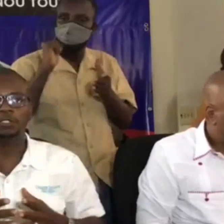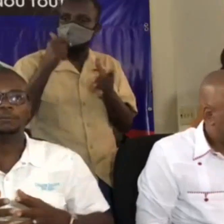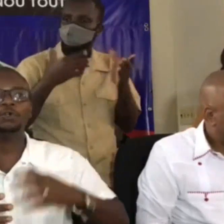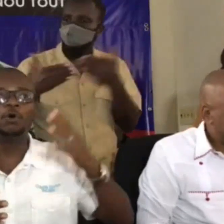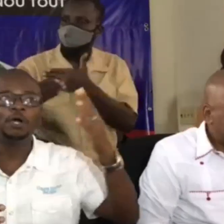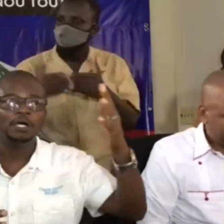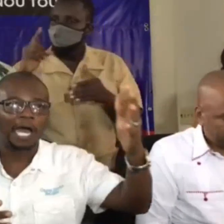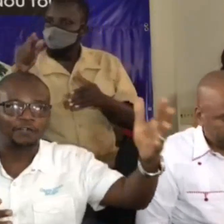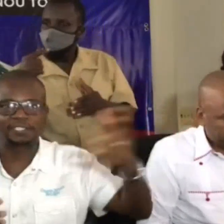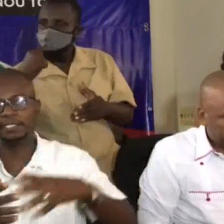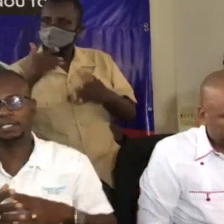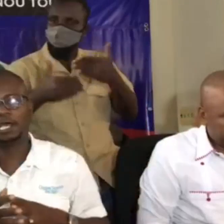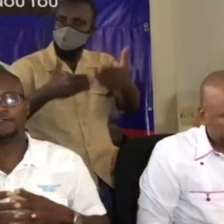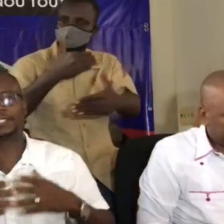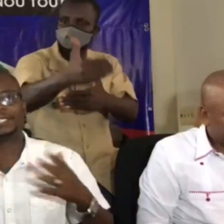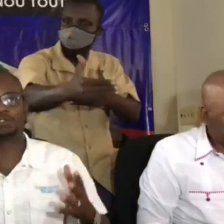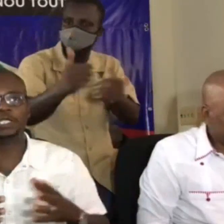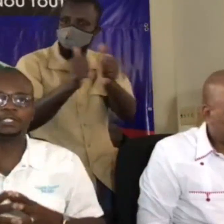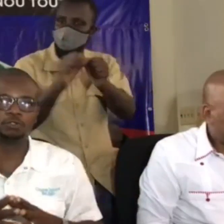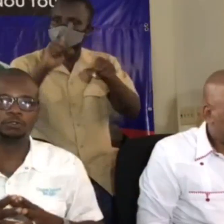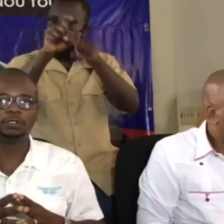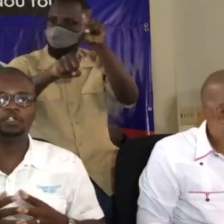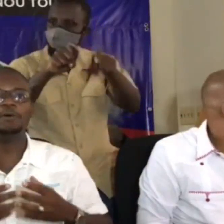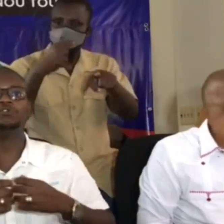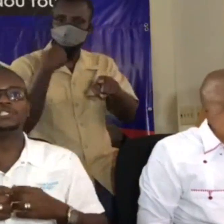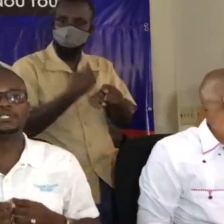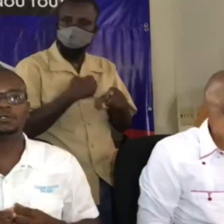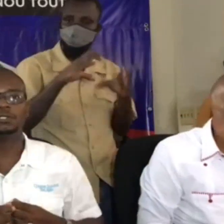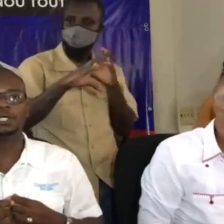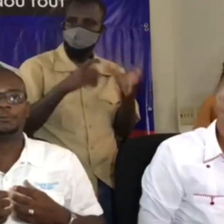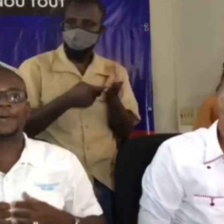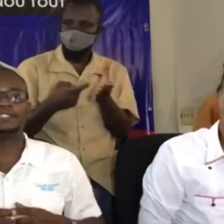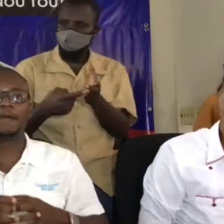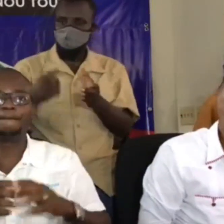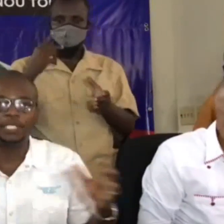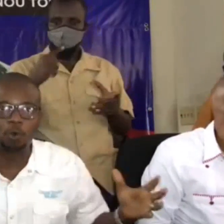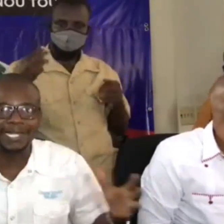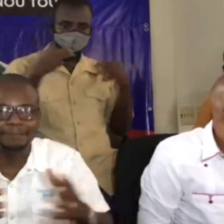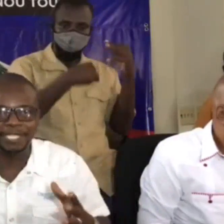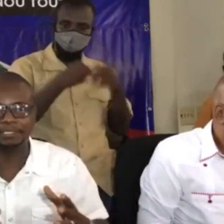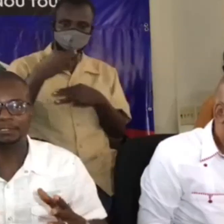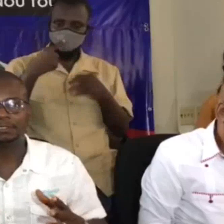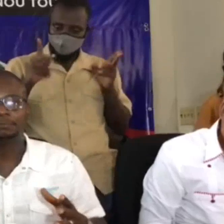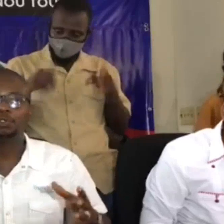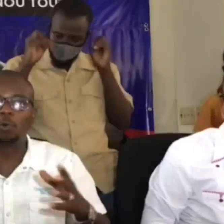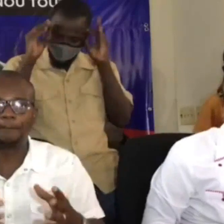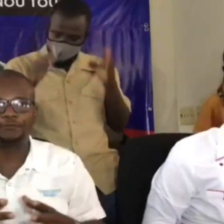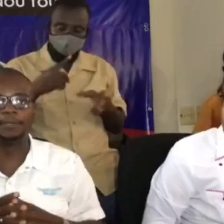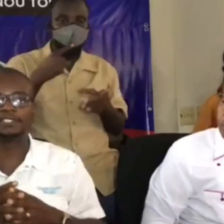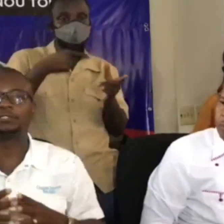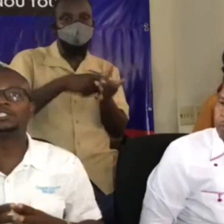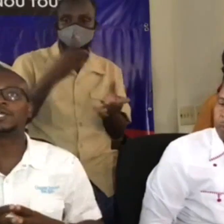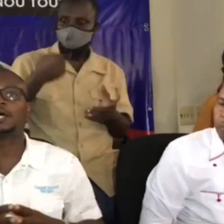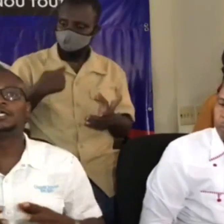référendum, pour avancer avec les questions élection. Nous-mêmes, nous venons dire, peuple haïtien, plus gros remède pour nous